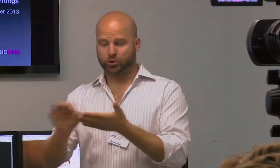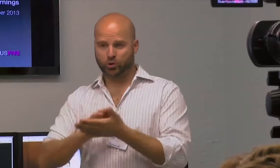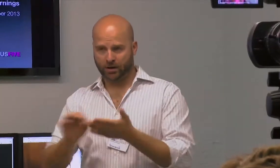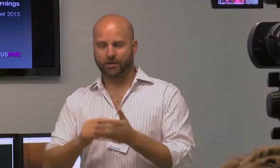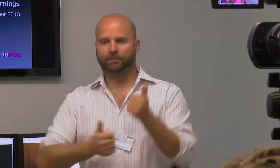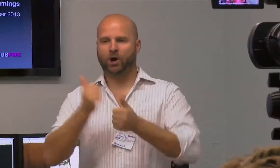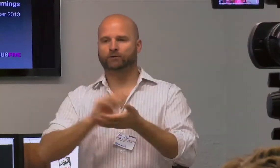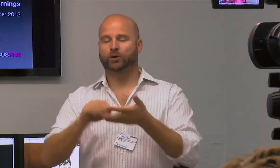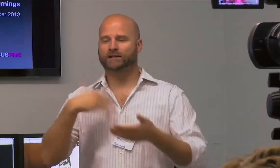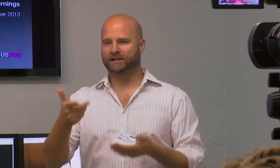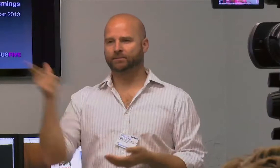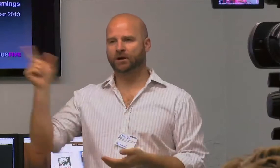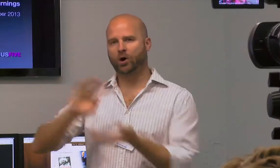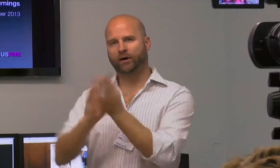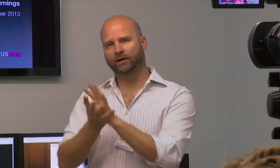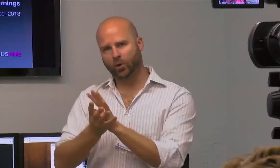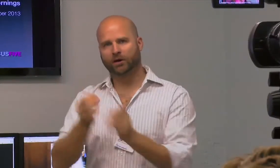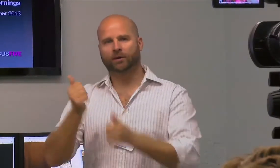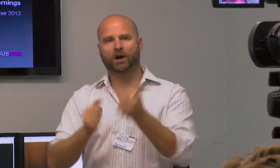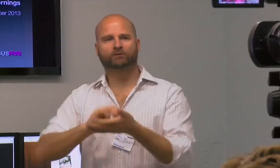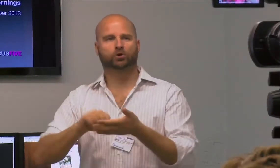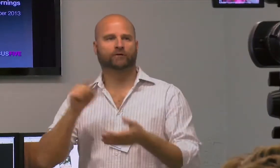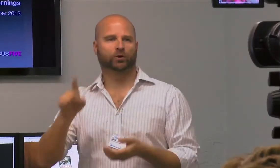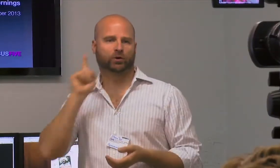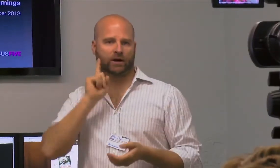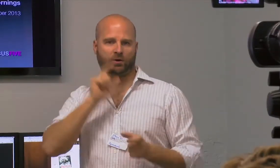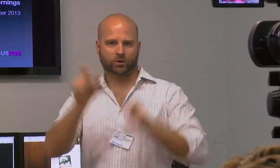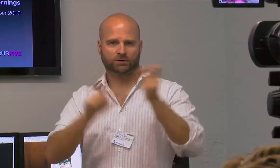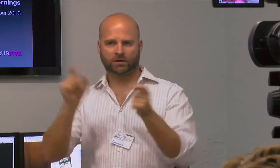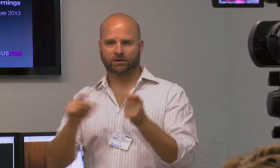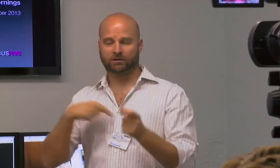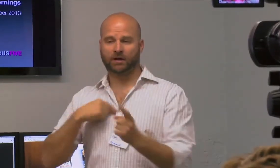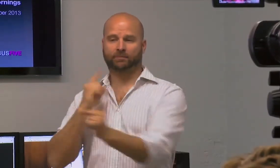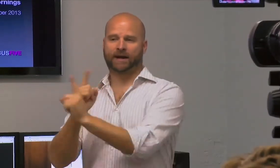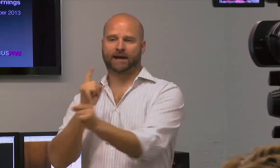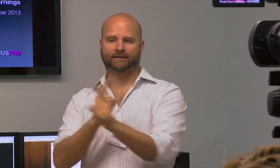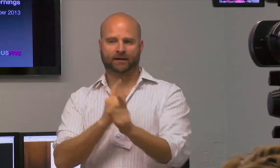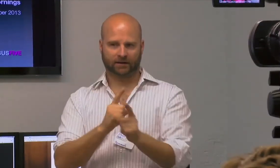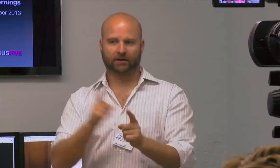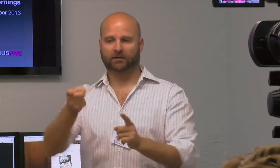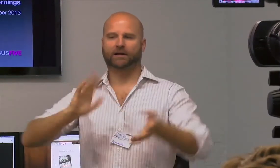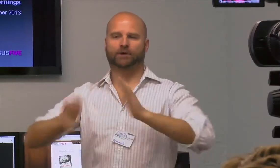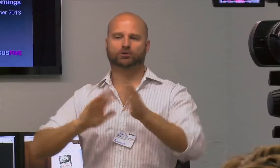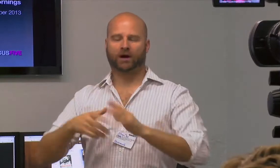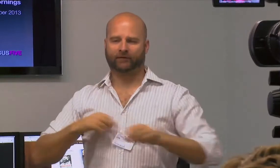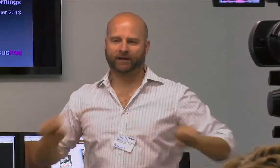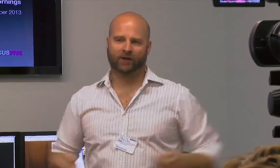Und dann in der Schule, habe ich eine Berufsschule gemacht in Oerlikon, die war dann speziell für Gehörlose. Und da habe ich